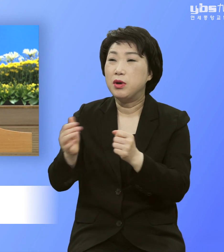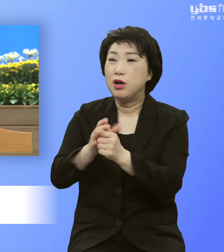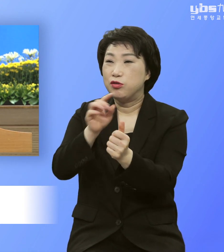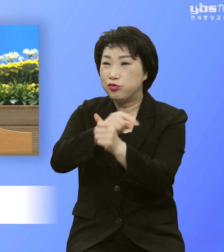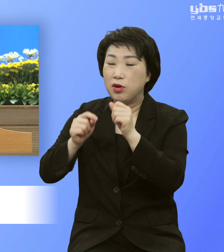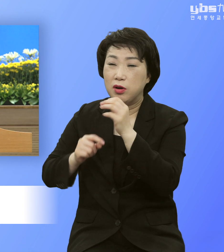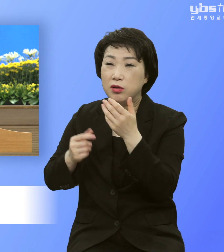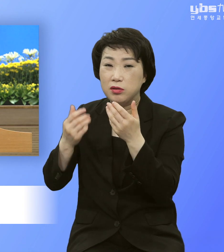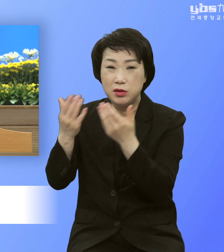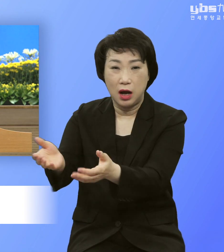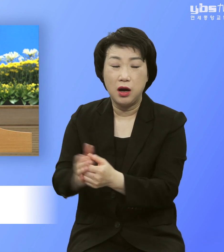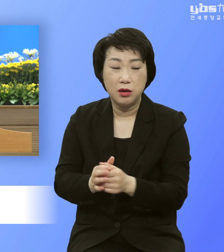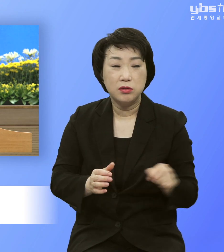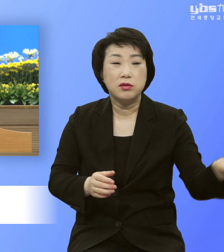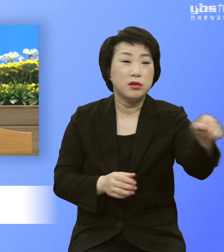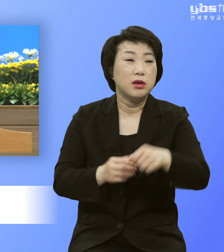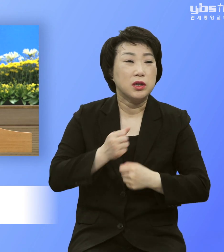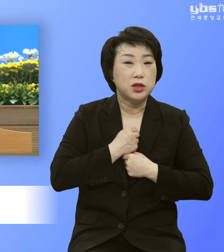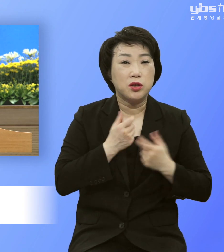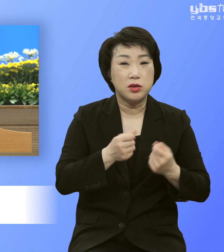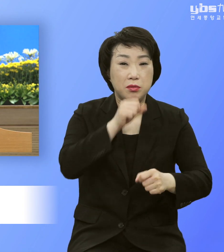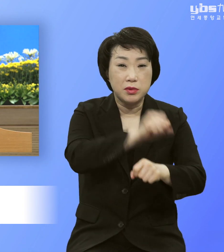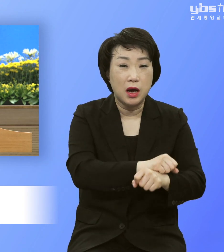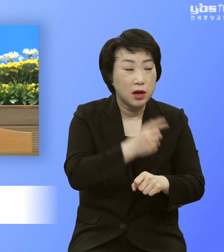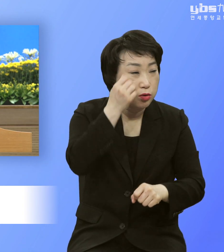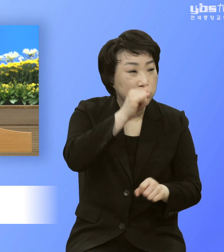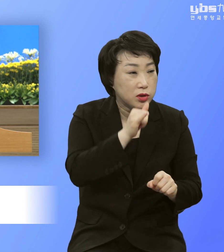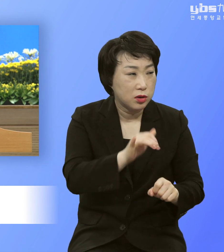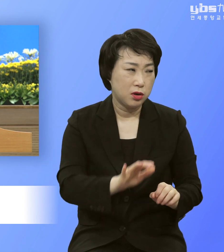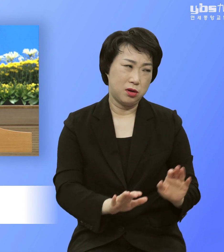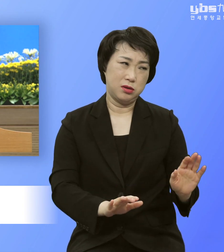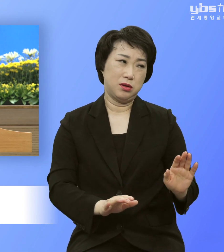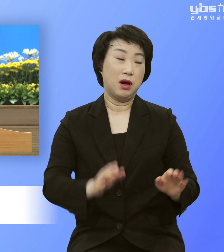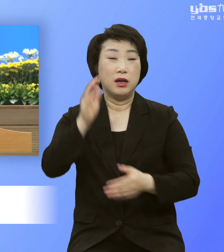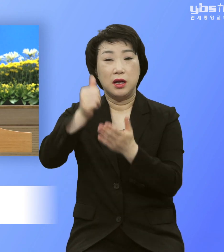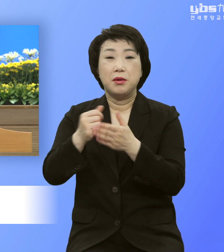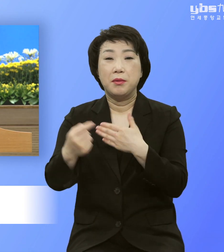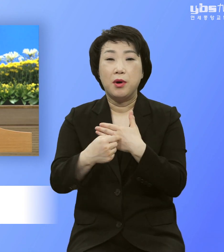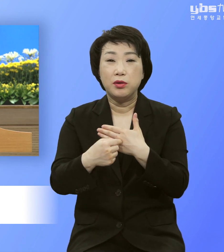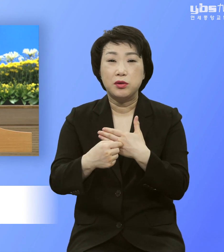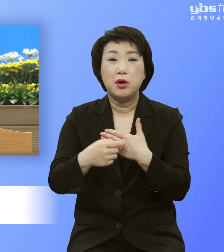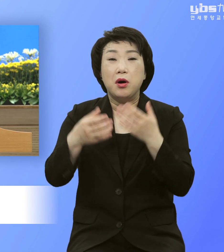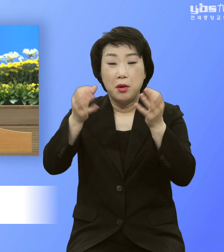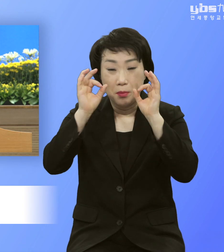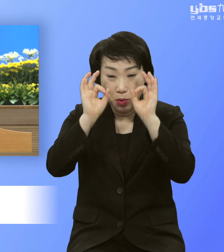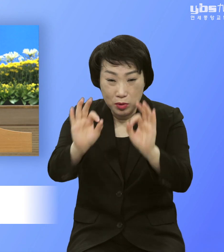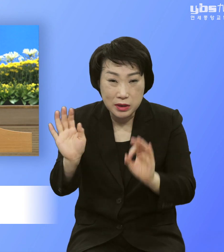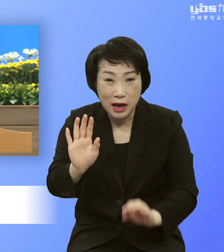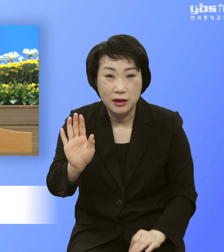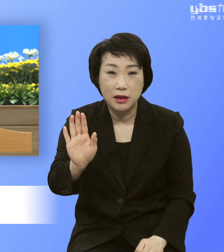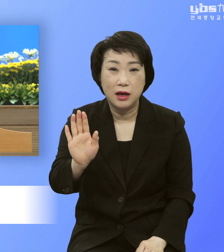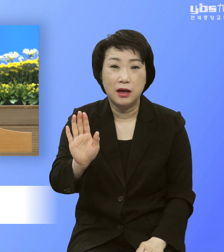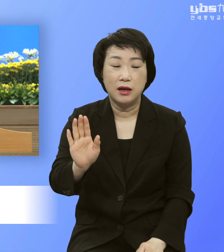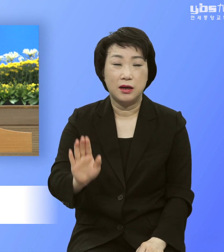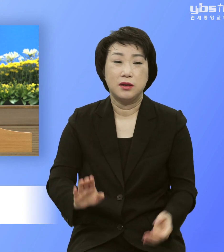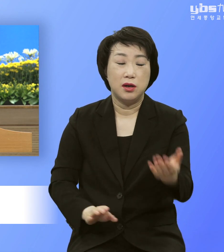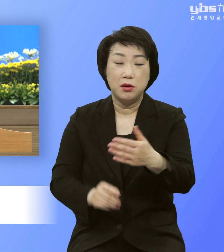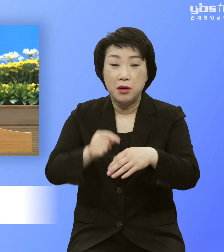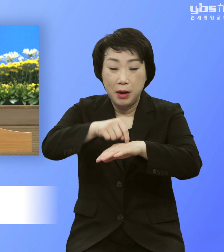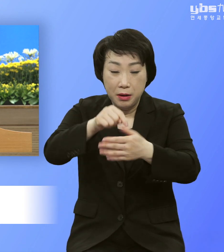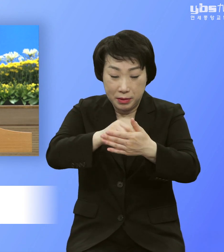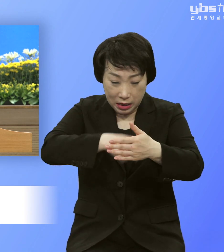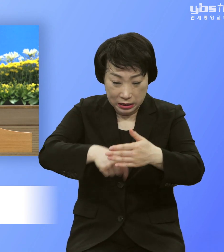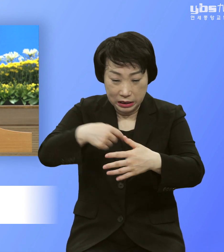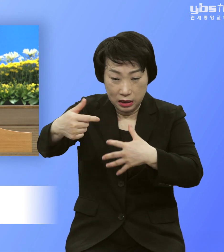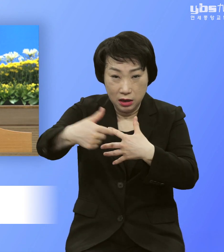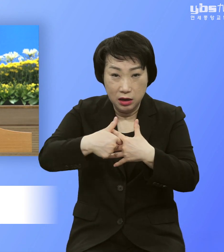죽여요. 저들은 잘 지킨 것처럼 생각해요. 그래서 하나님은 애모로 보지 않는다 이 말이요. 그 중심을